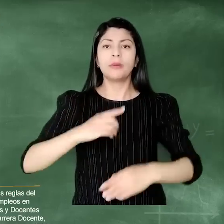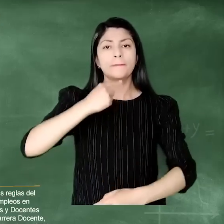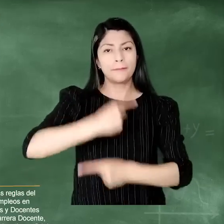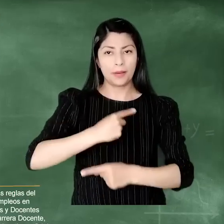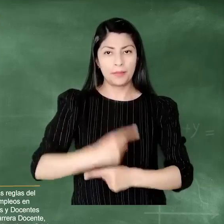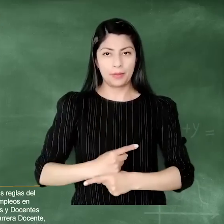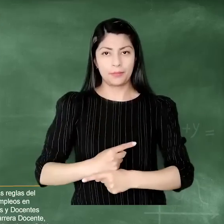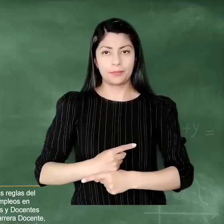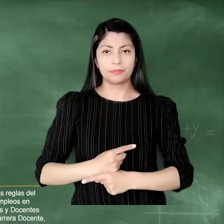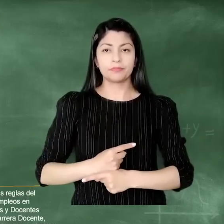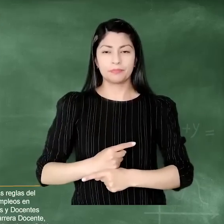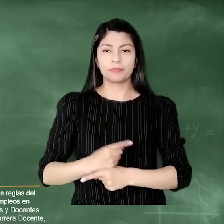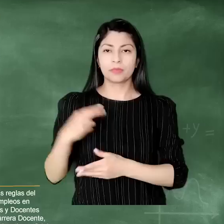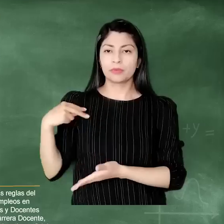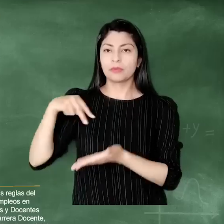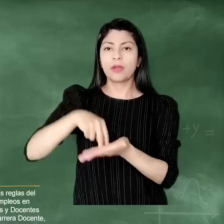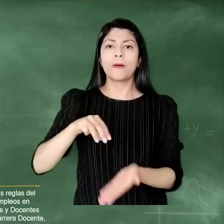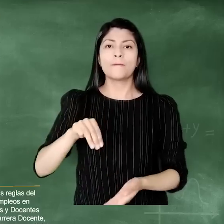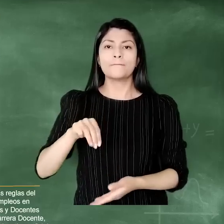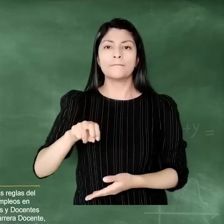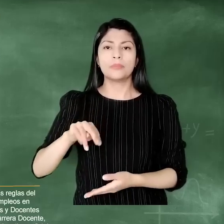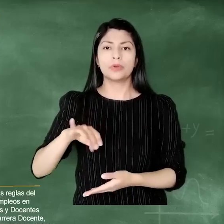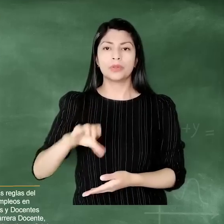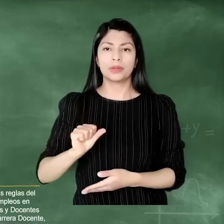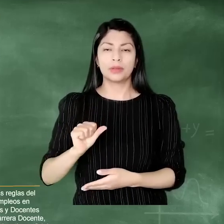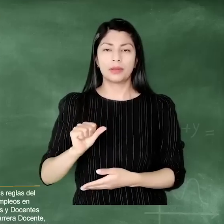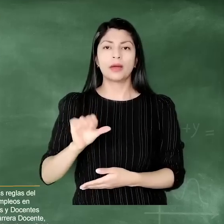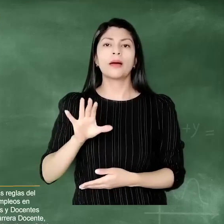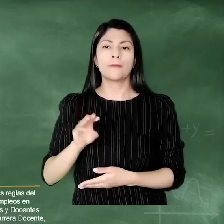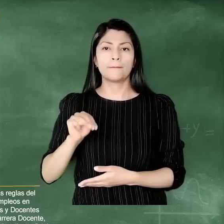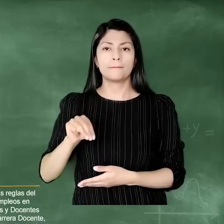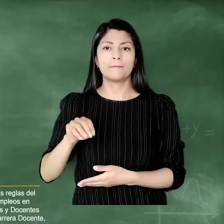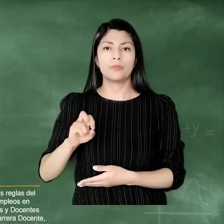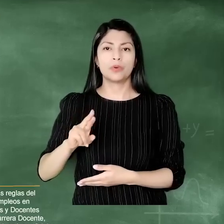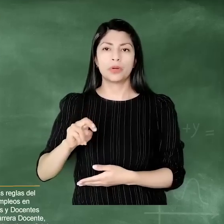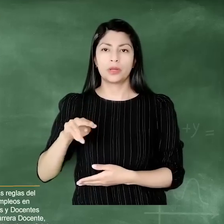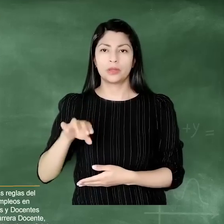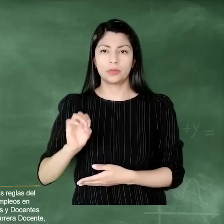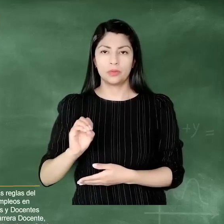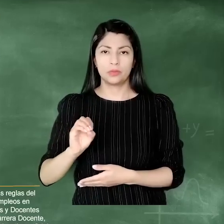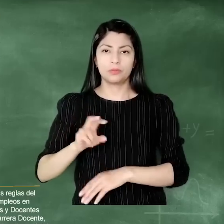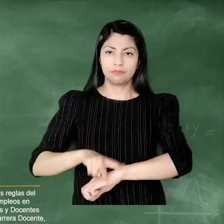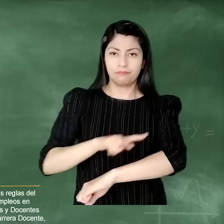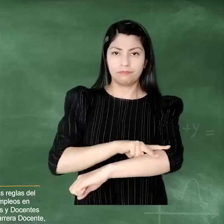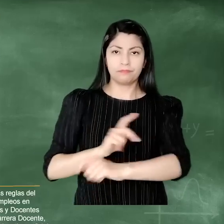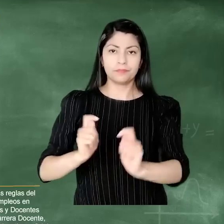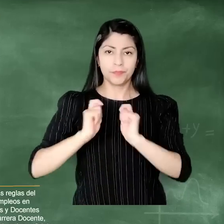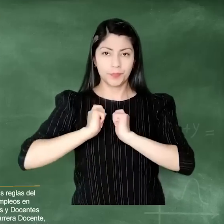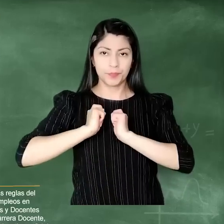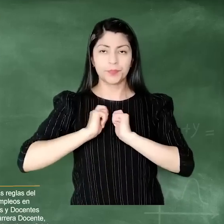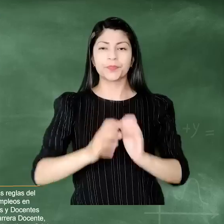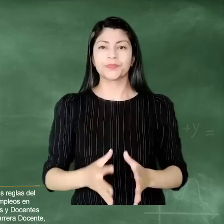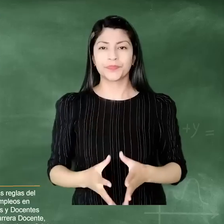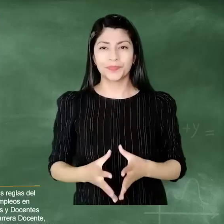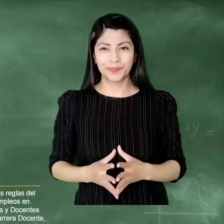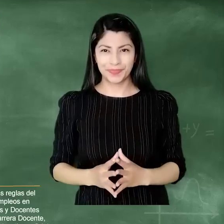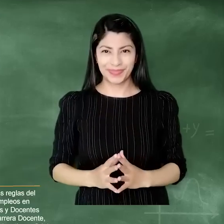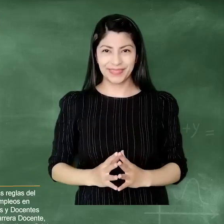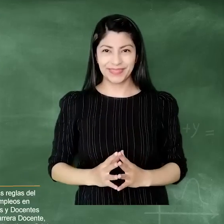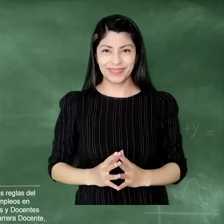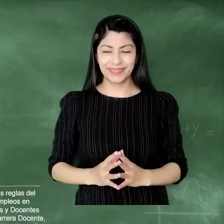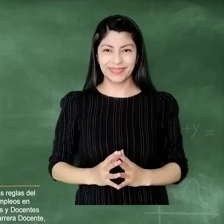2021. Publíquese y cúmplase. Mónica María Moreno Bareño. Comisionada.